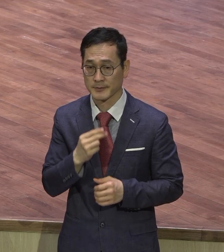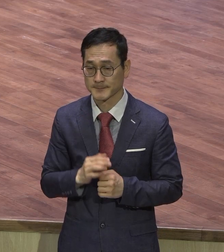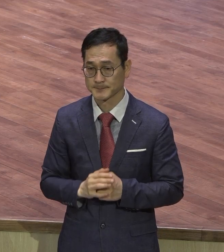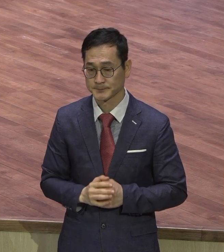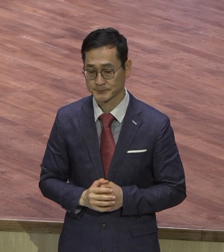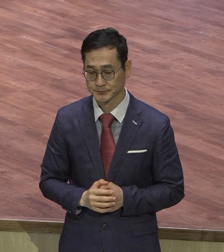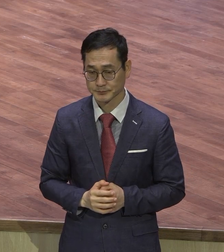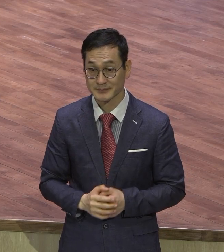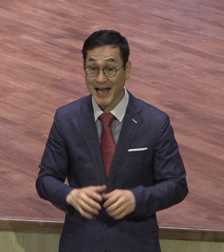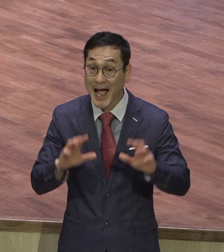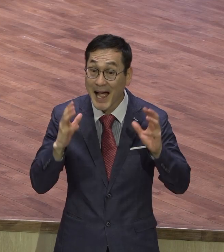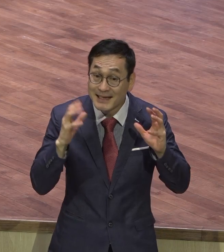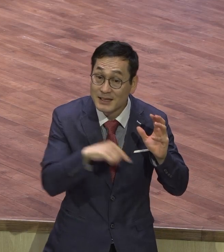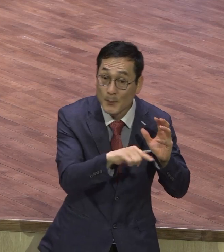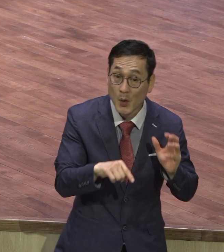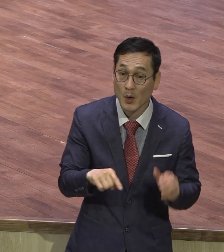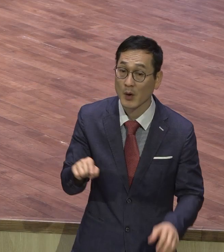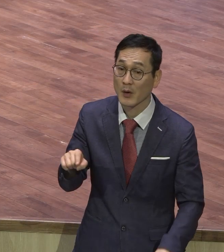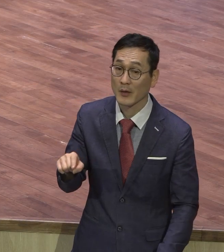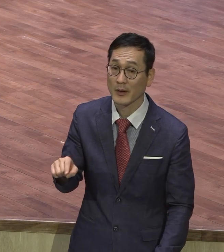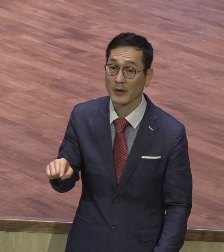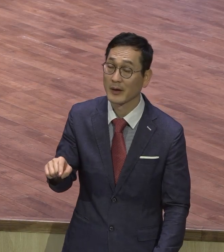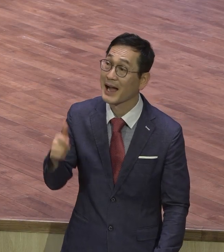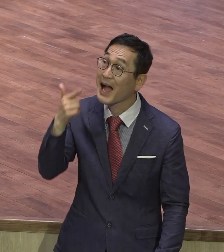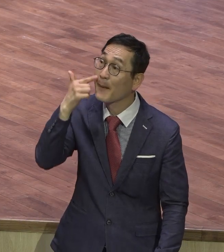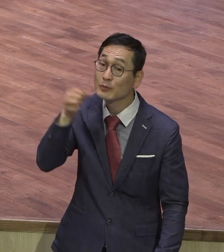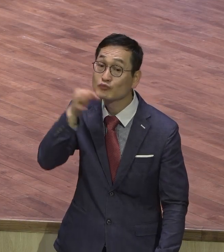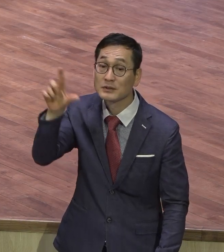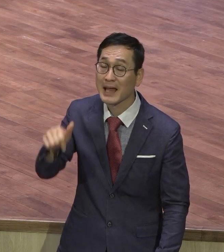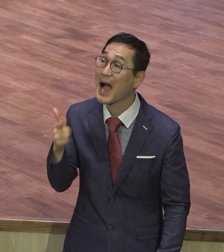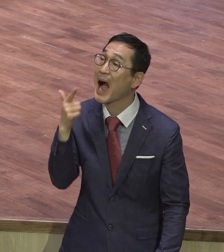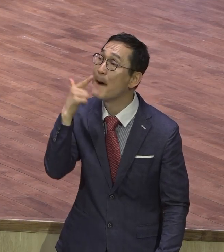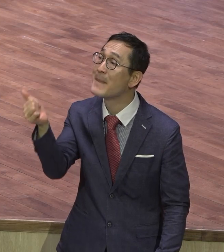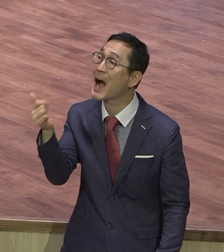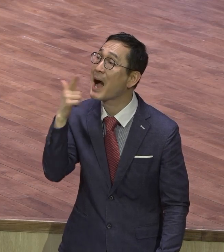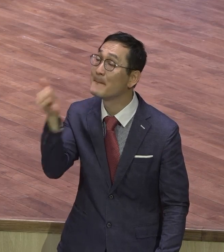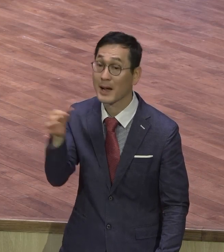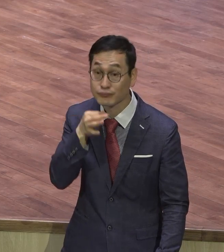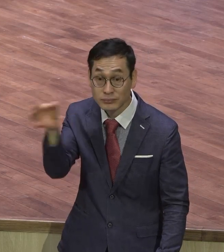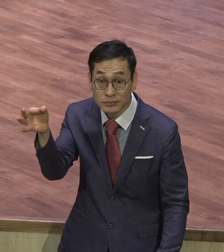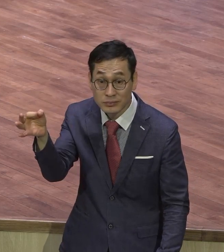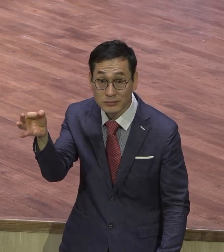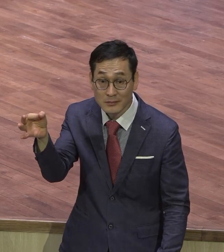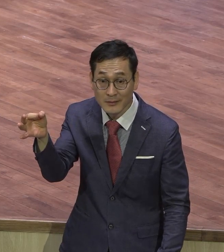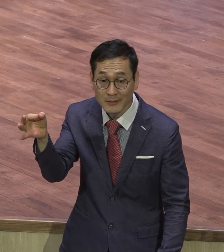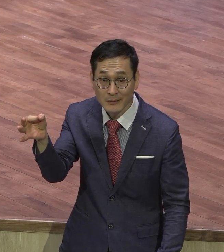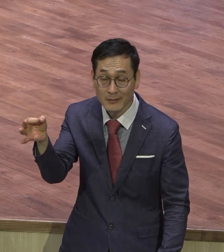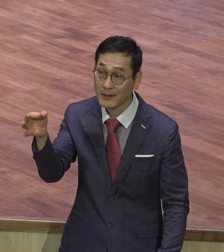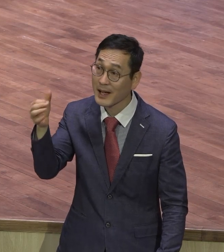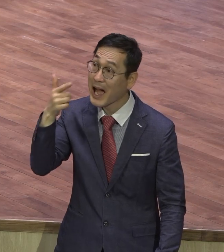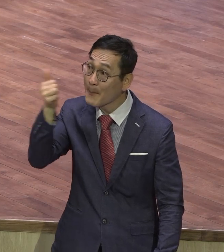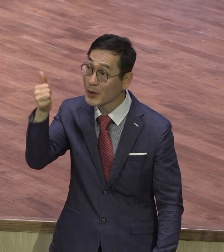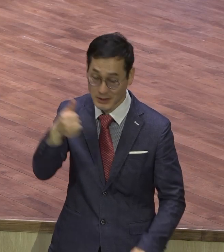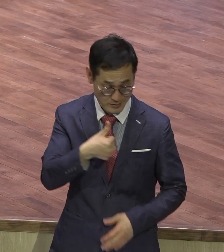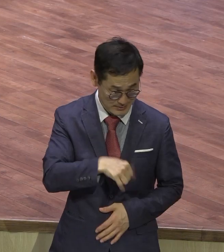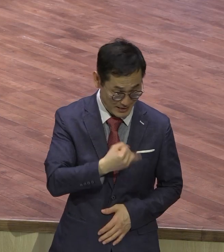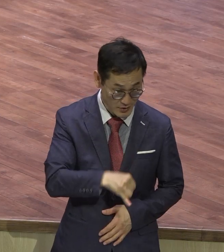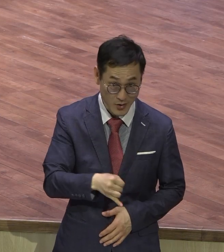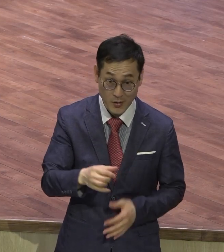어린아이가 어떻게 해요? 아빠 그러지. 아빠 그렇게 불러라는 거예요. 아빠.